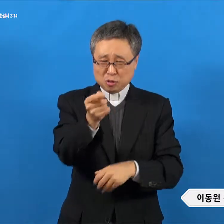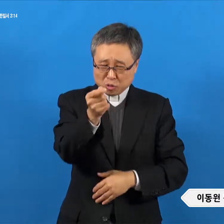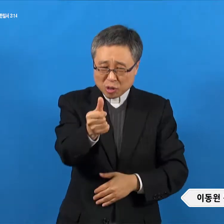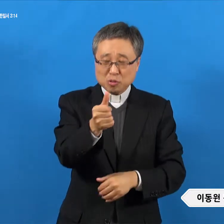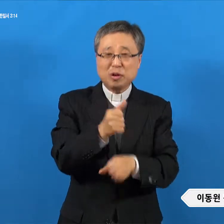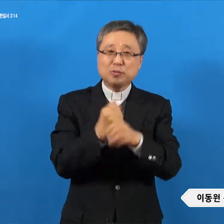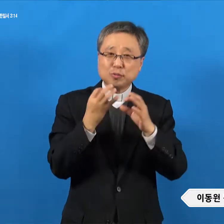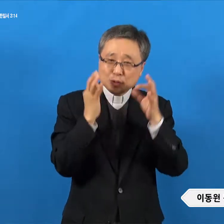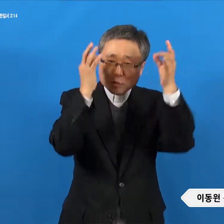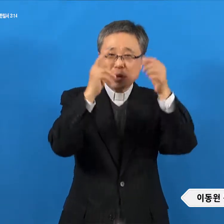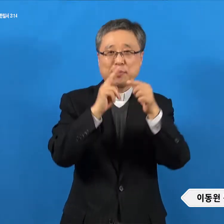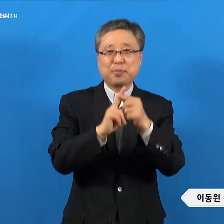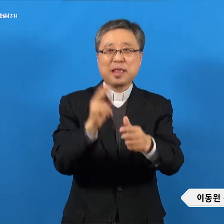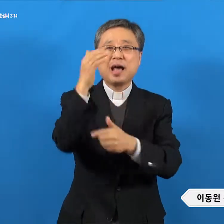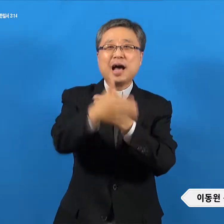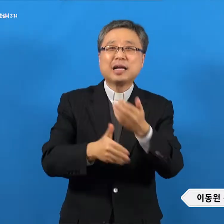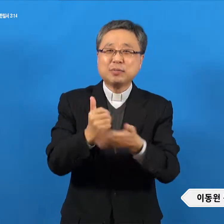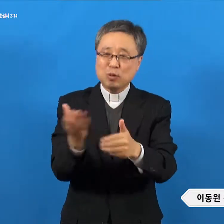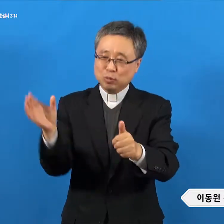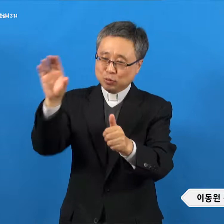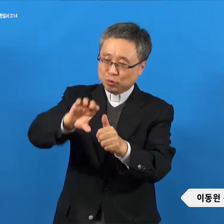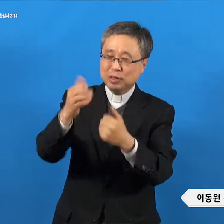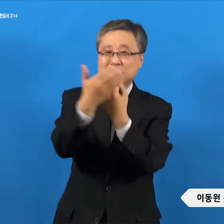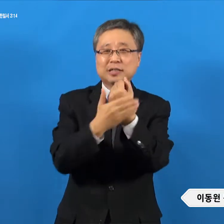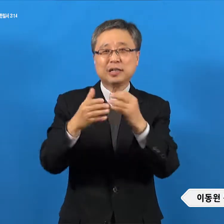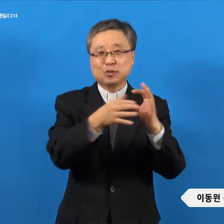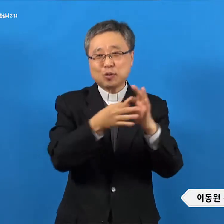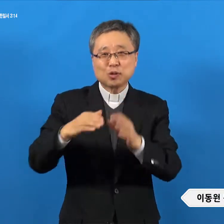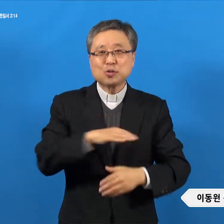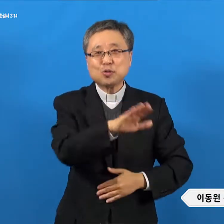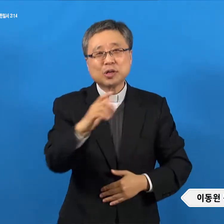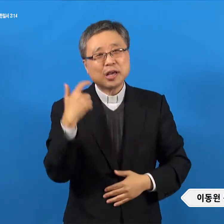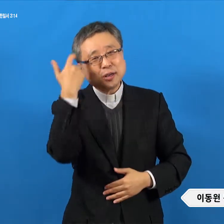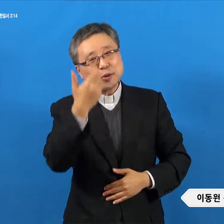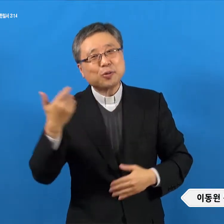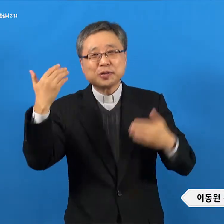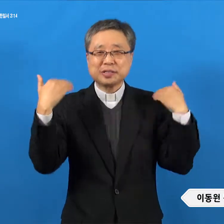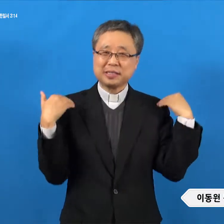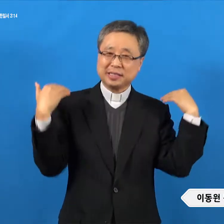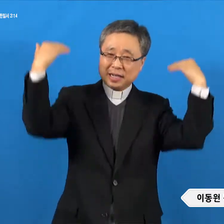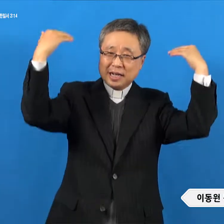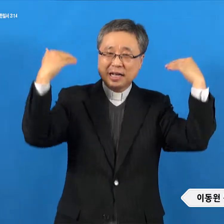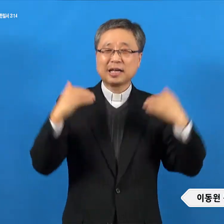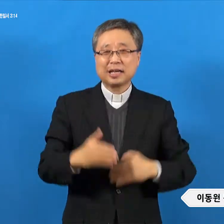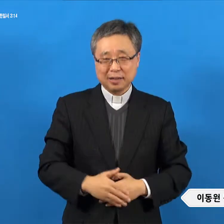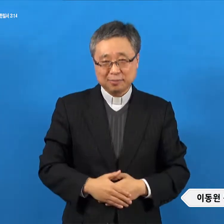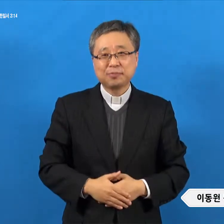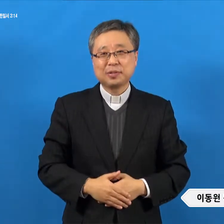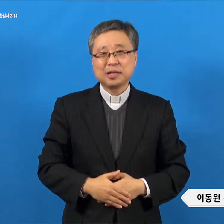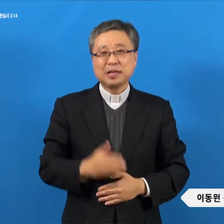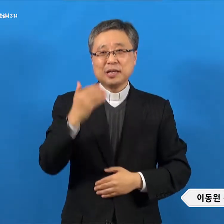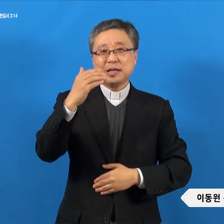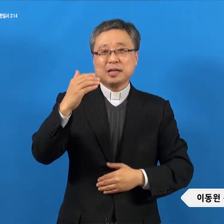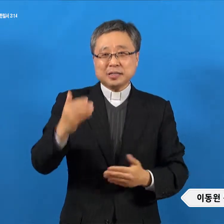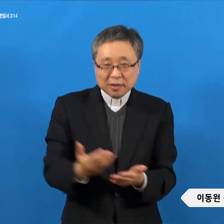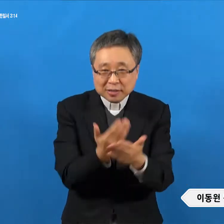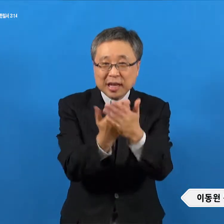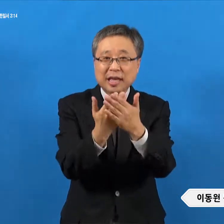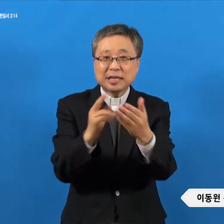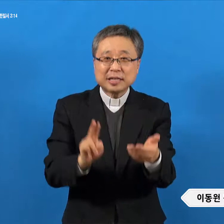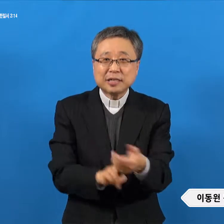최소한도의 노력과 함께 하나님이 부어주시는 은혜를 통해서 우리의 영혼은 자라가는 것입니다. 성장의 기적을 체험하고